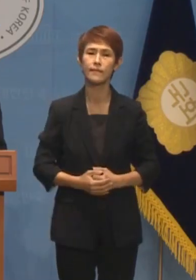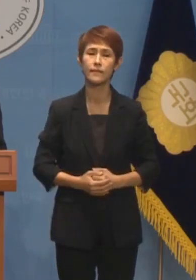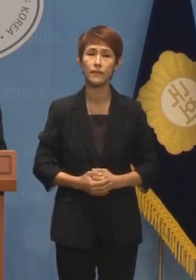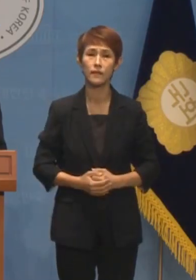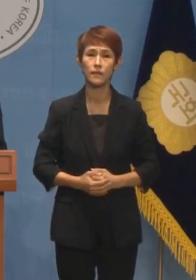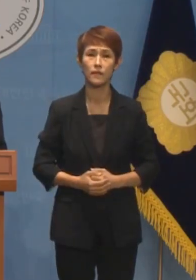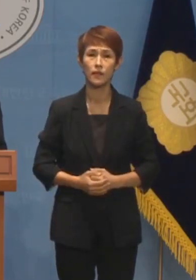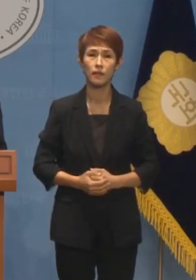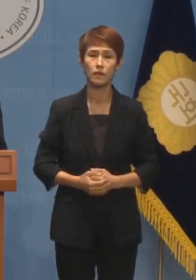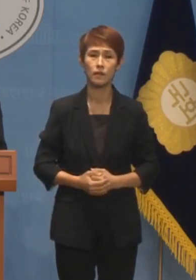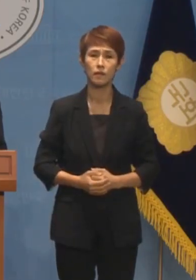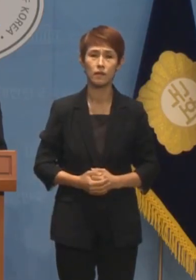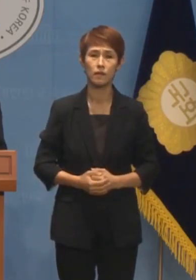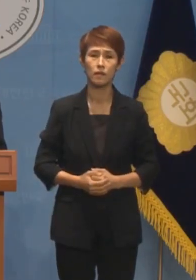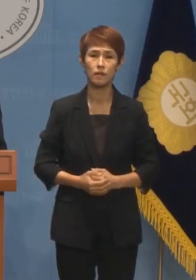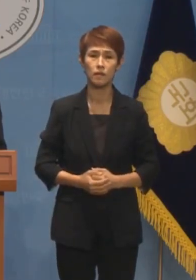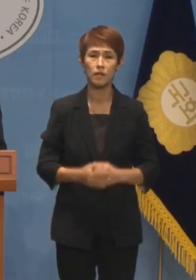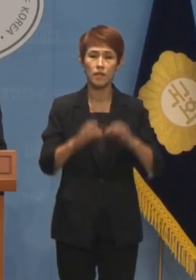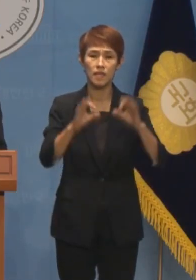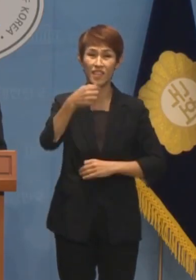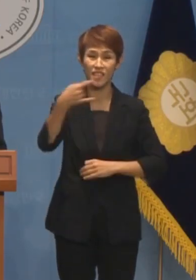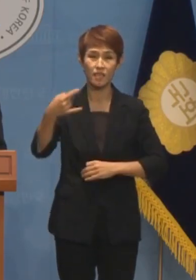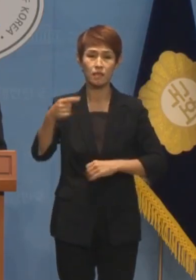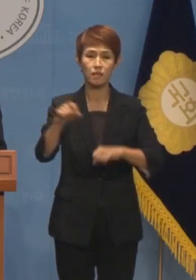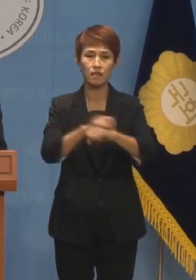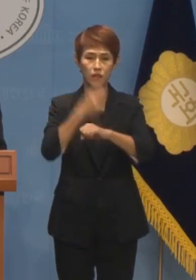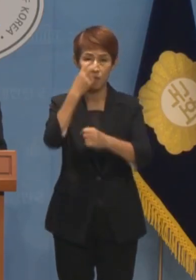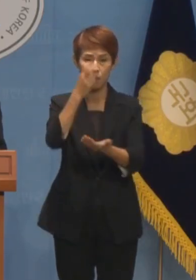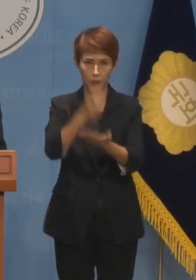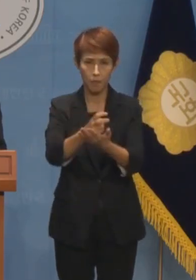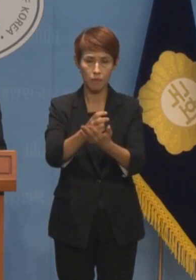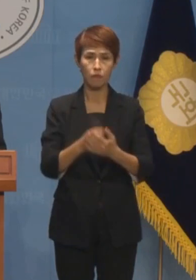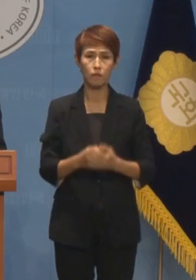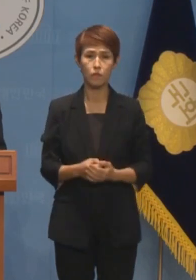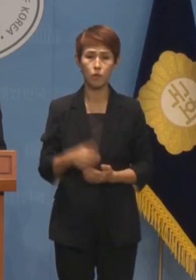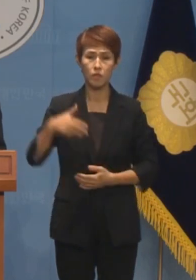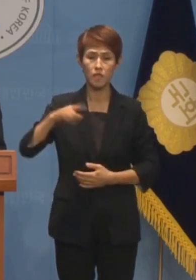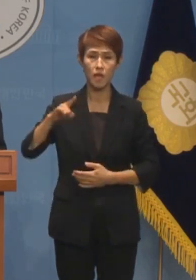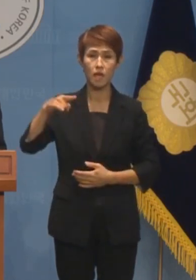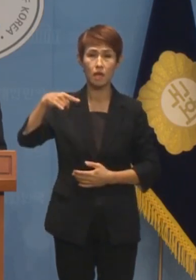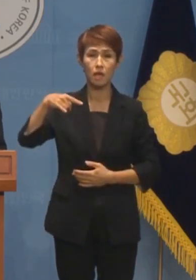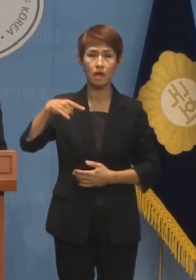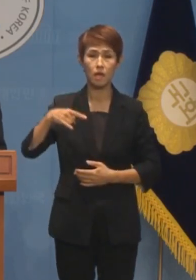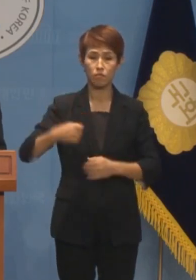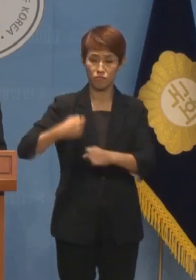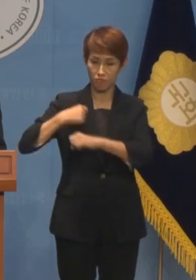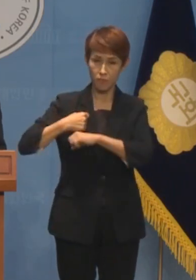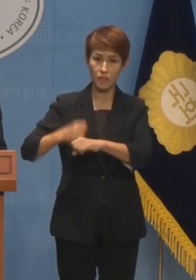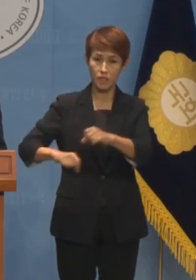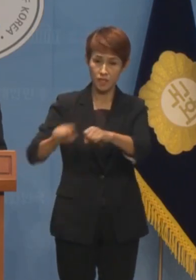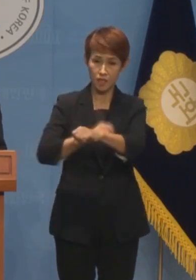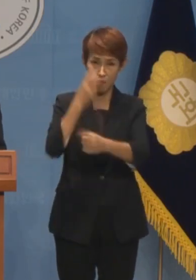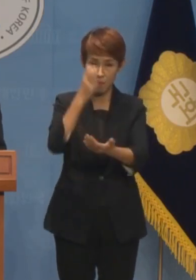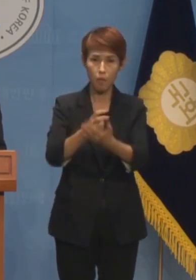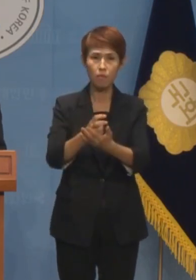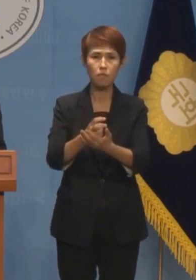국회를 통과한 김건희 여사 특검법, 순직외병 특검법은 어떻게 할